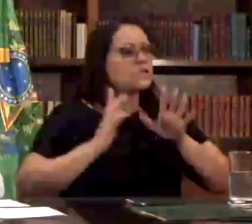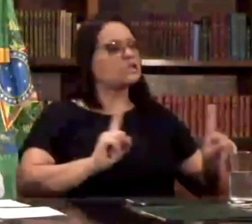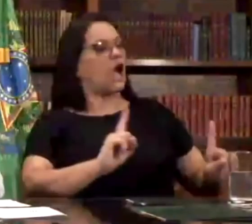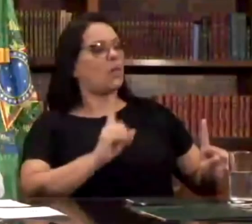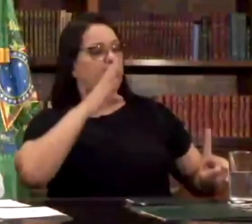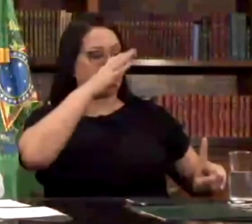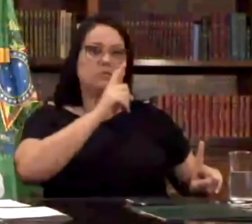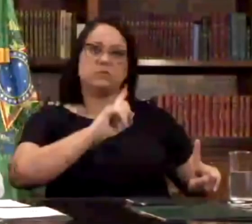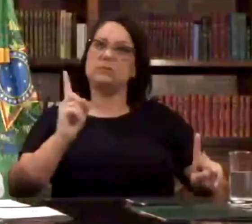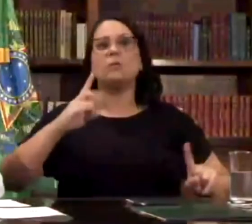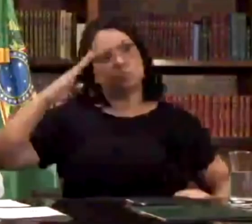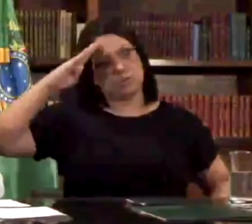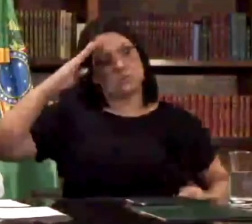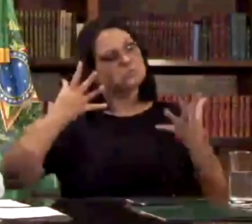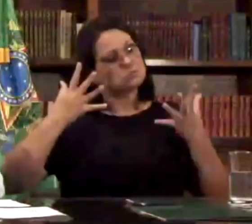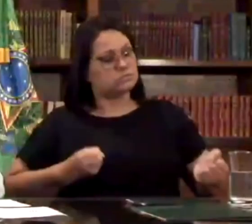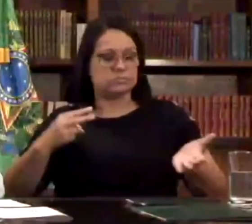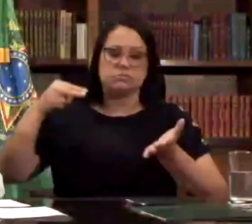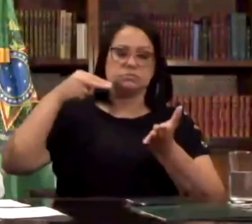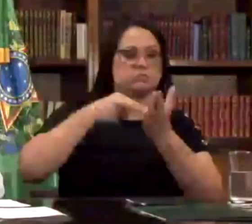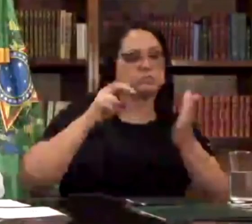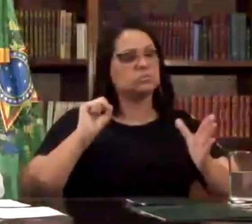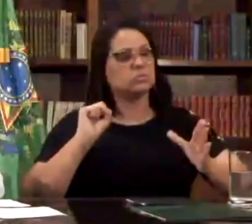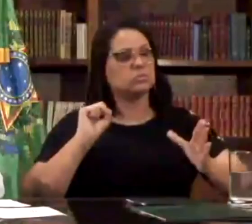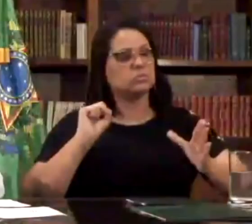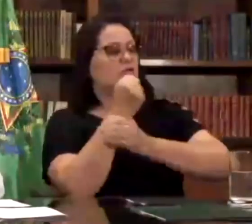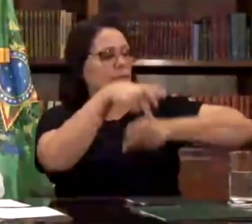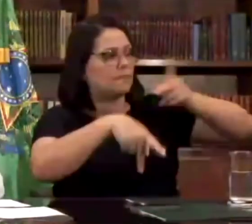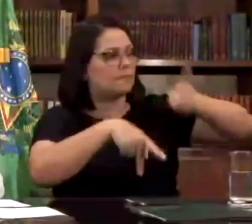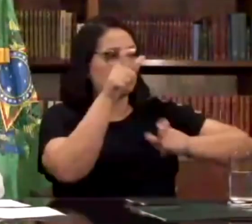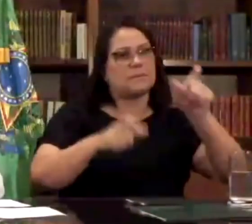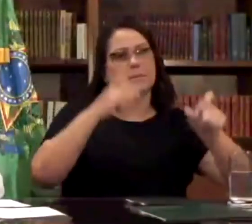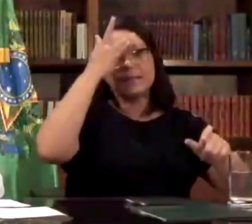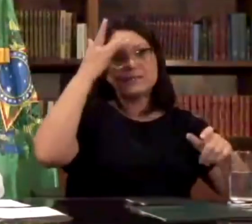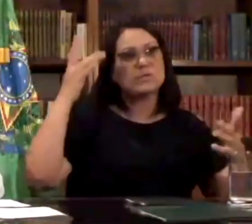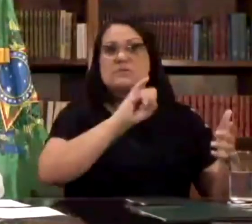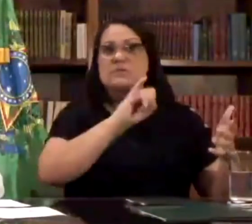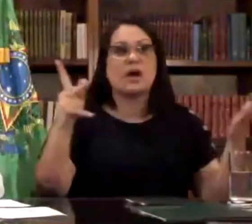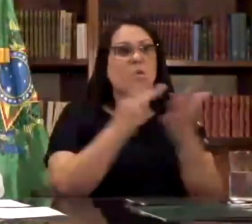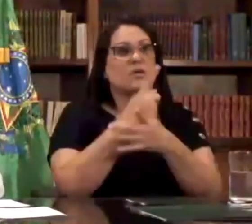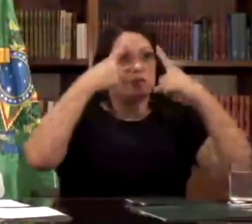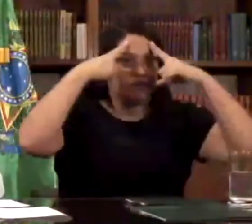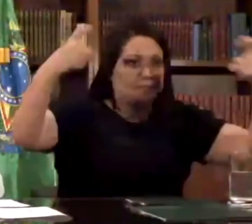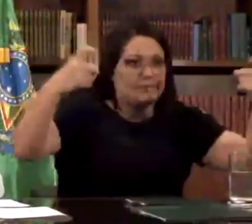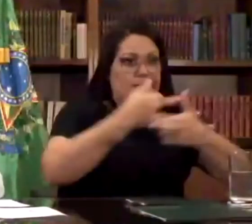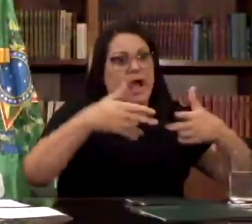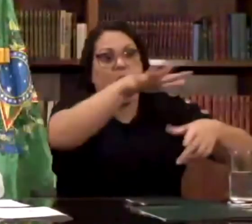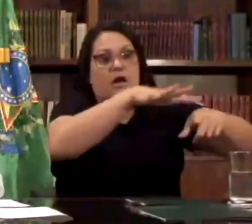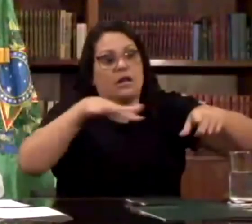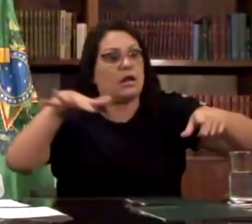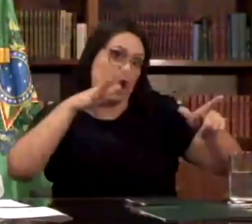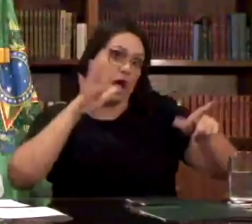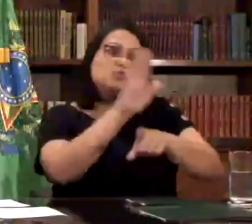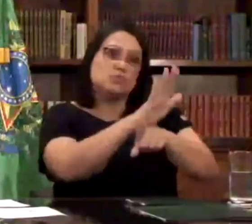nossa obrigação, ao nosso dever de defender a população caso a situação de insegurança torne insustentável em algumas